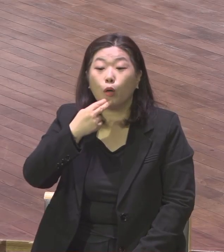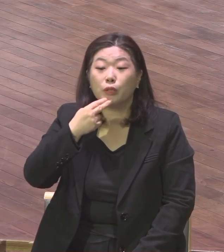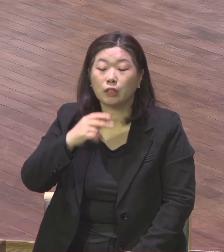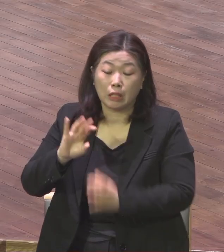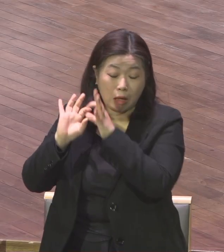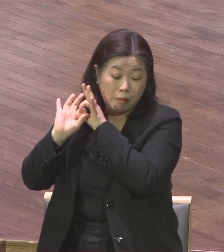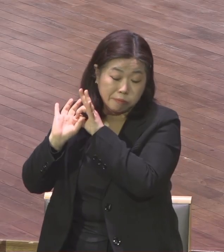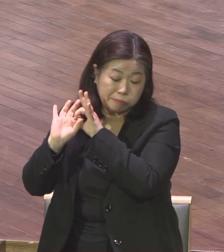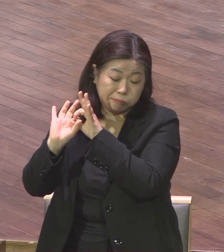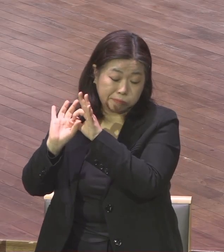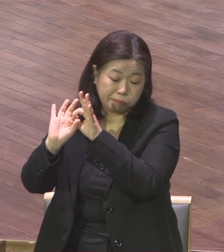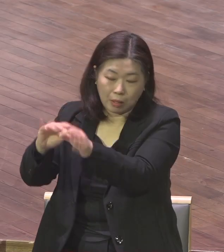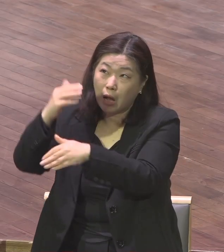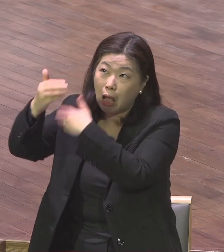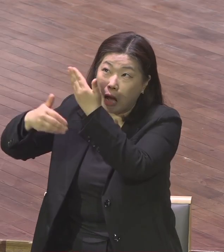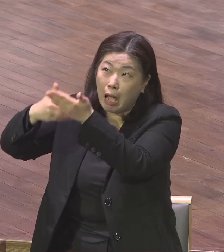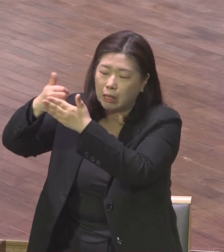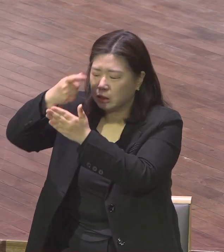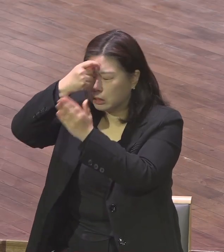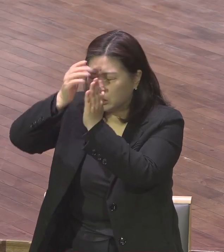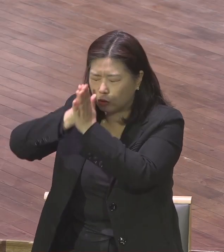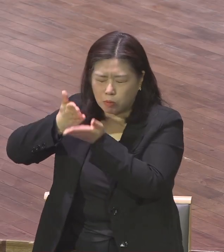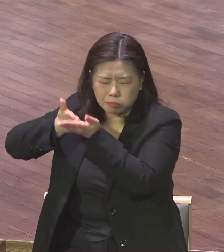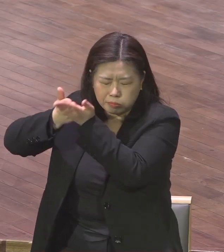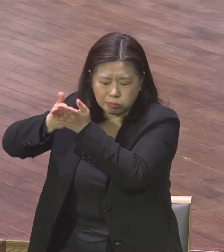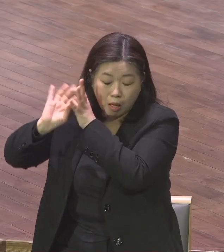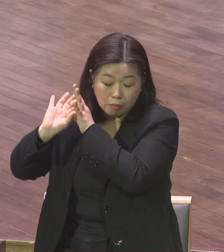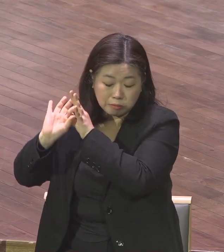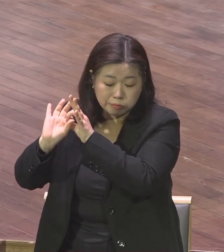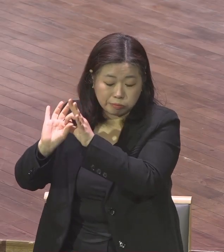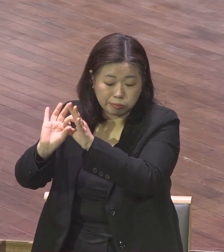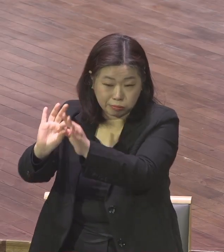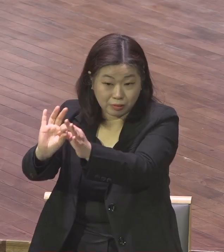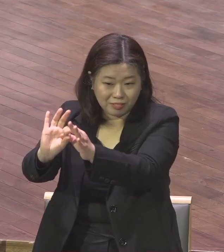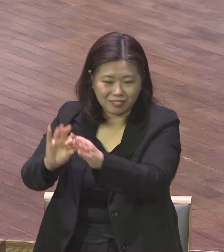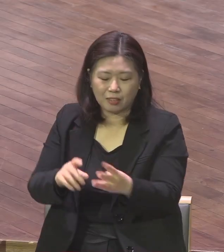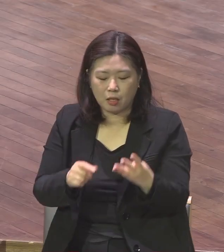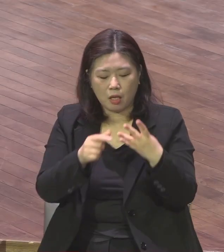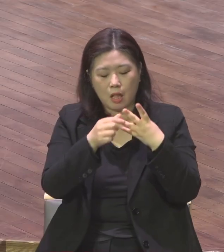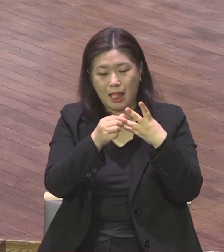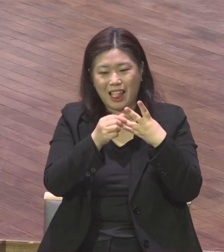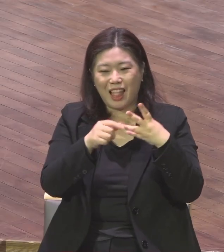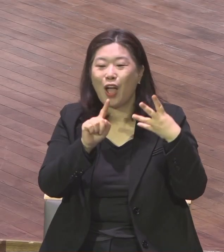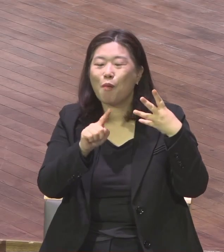이걸 프레슈케라는데 세 번째는 도고 그래서 도고